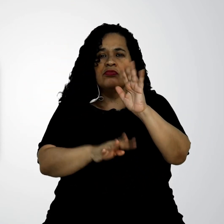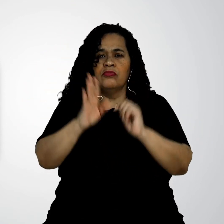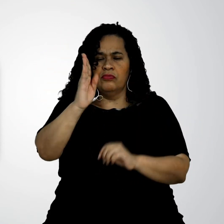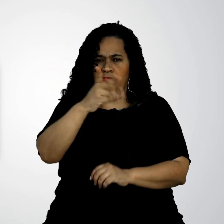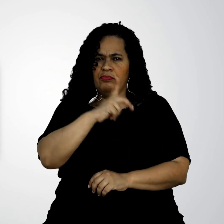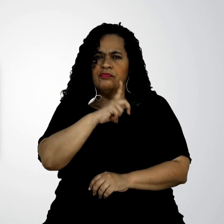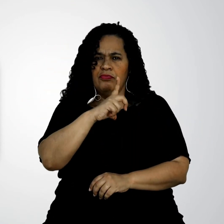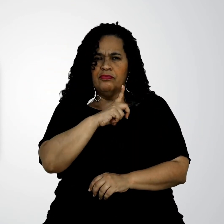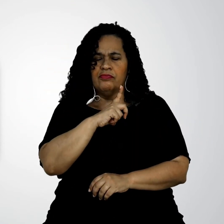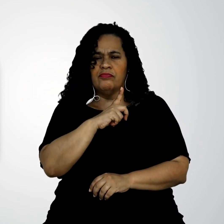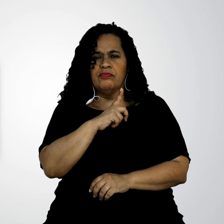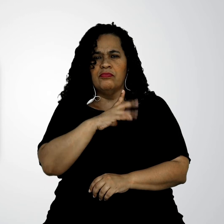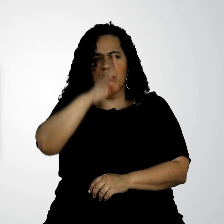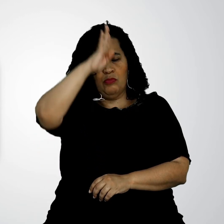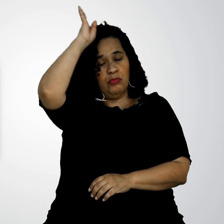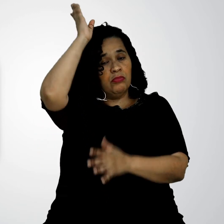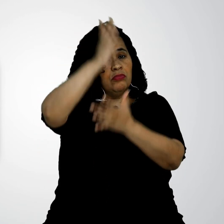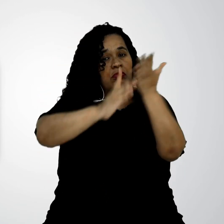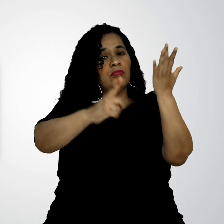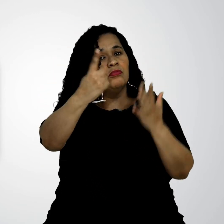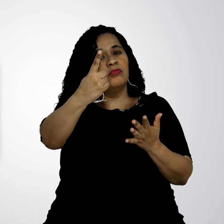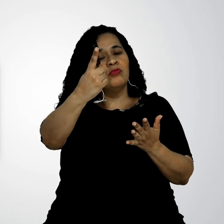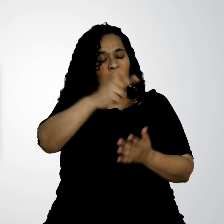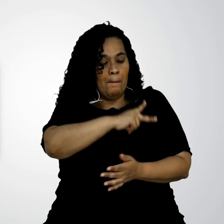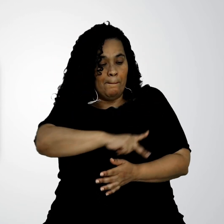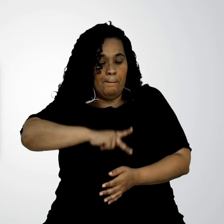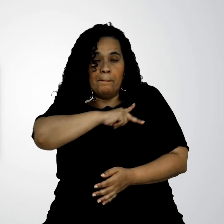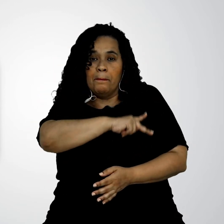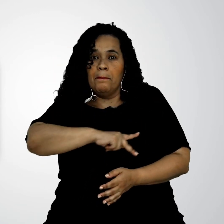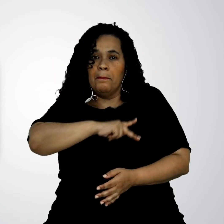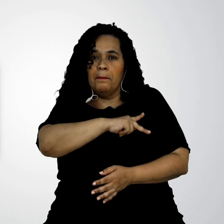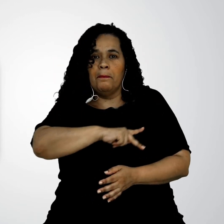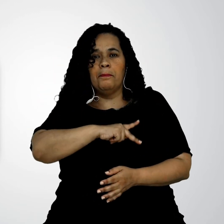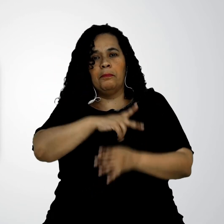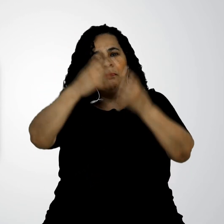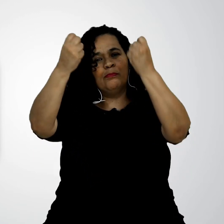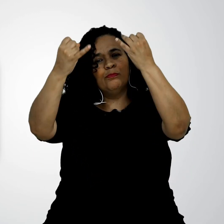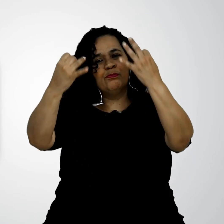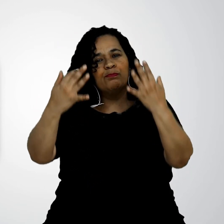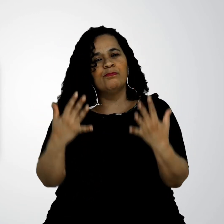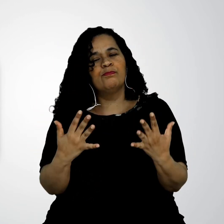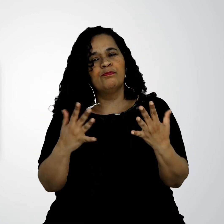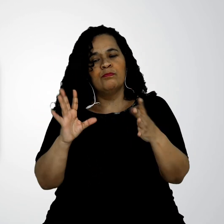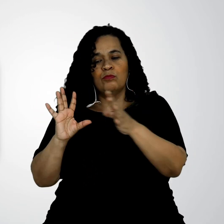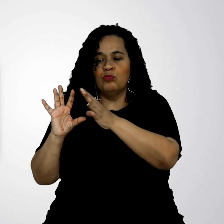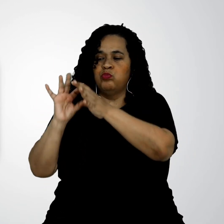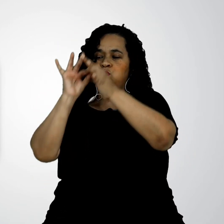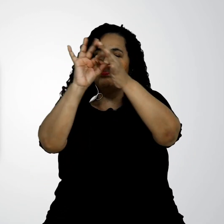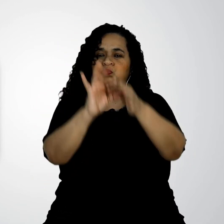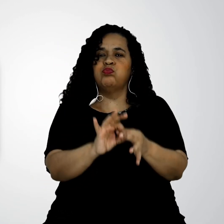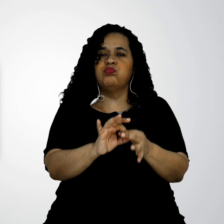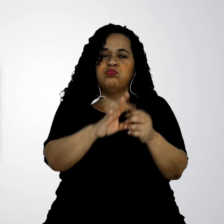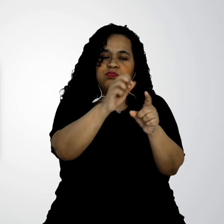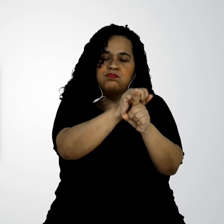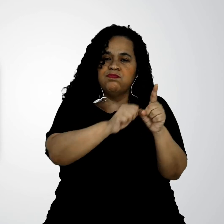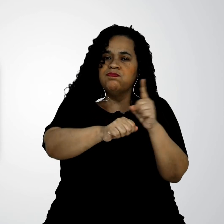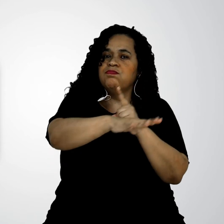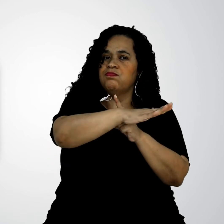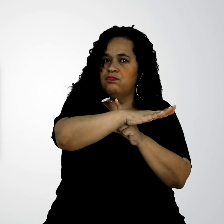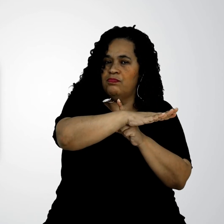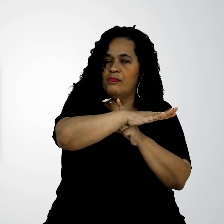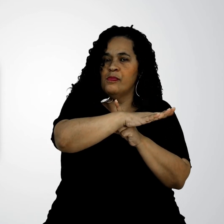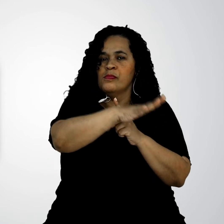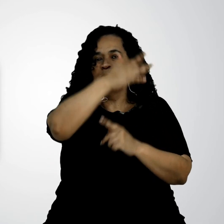mas lá em Romanos capítulo 1, o apóstolo Paulo fala a respeito dessa entrega, né, do contexto social em que ele está inserido, como